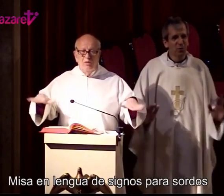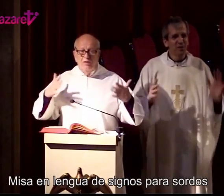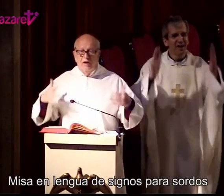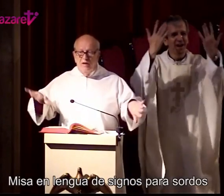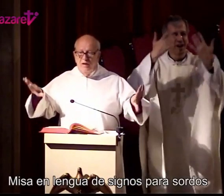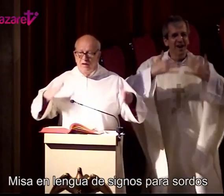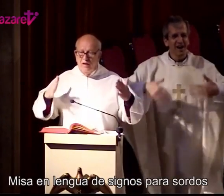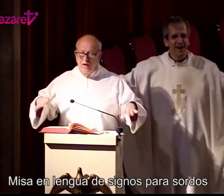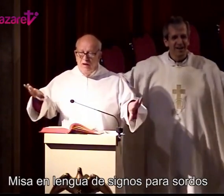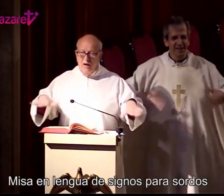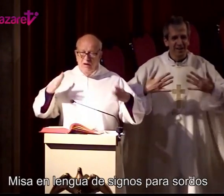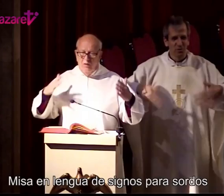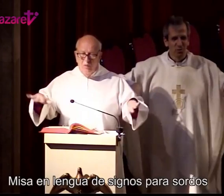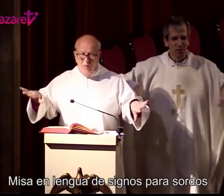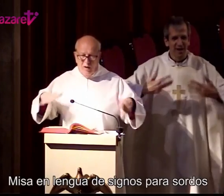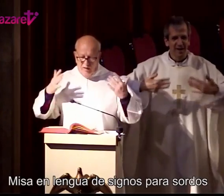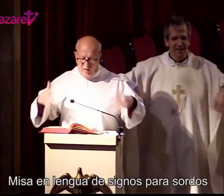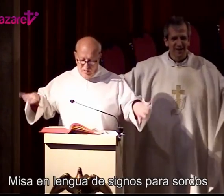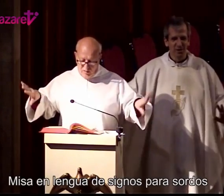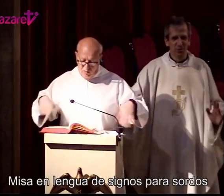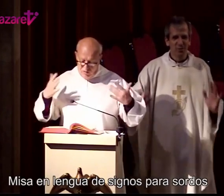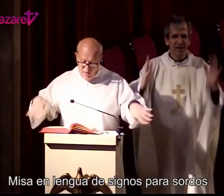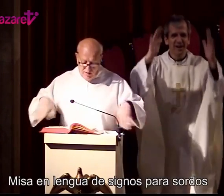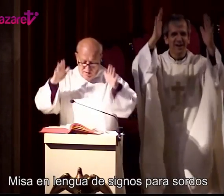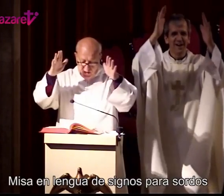Aleluya, aleluya, aleluya,